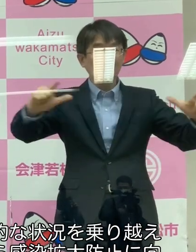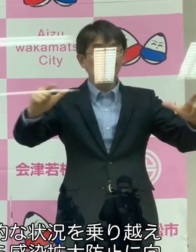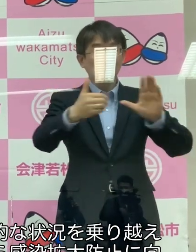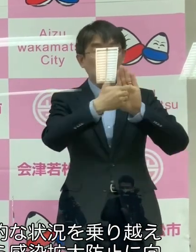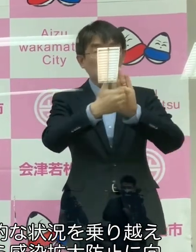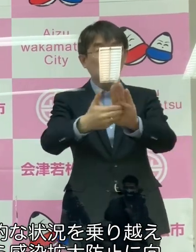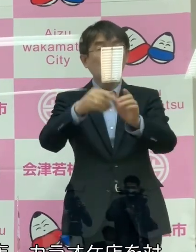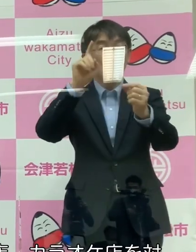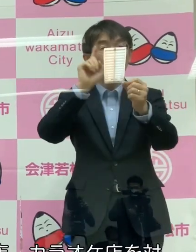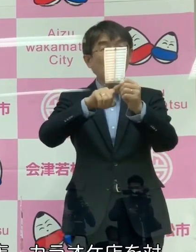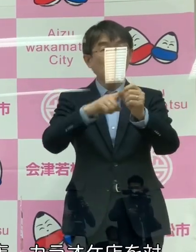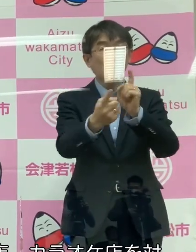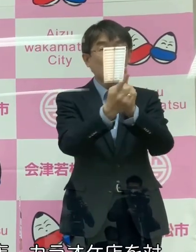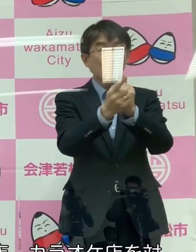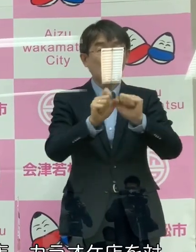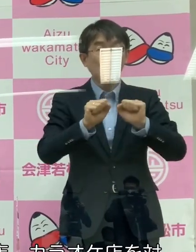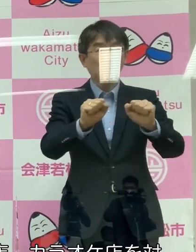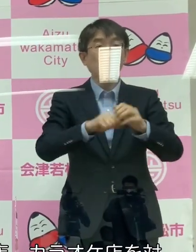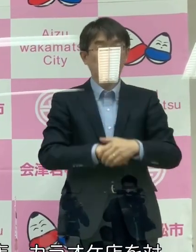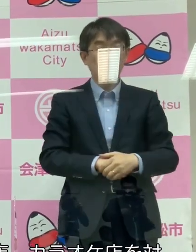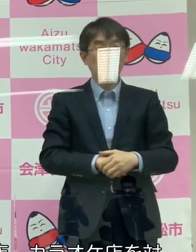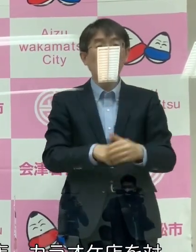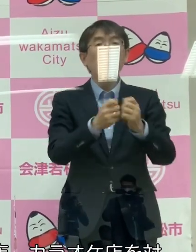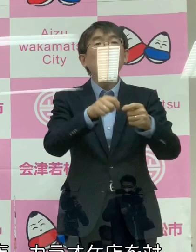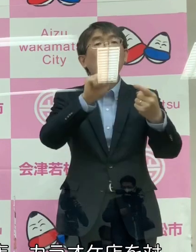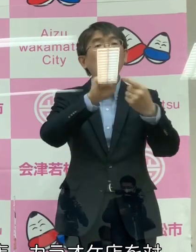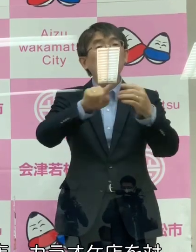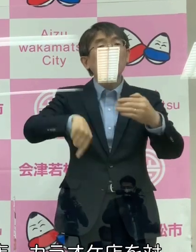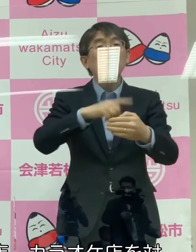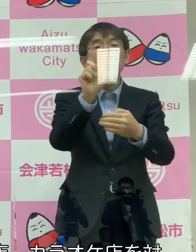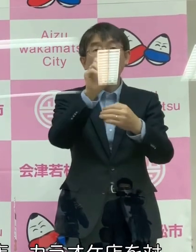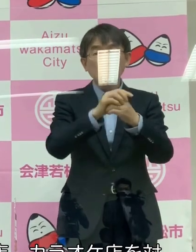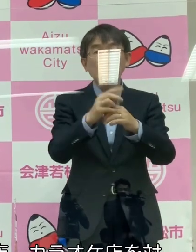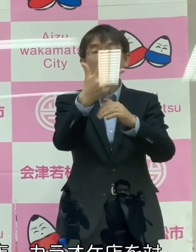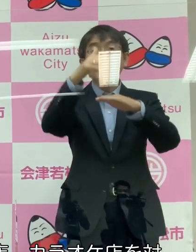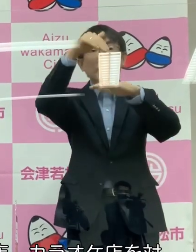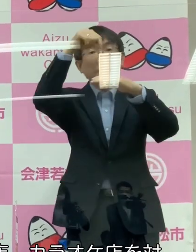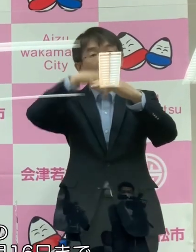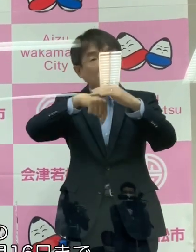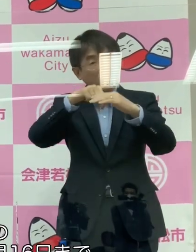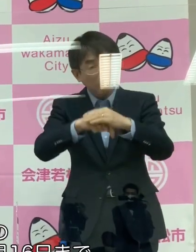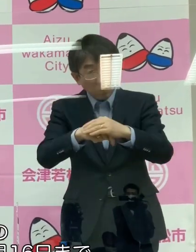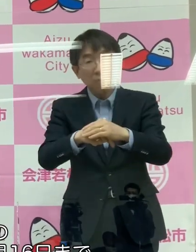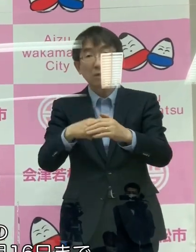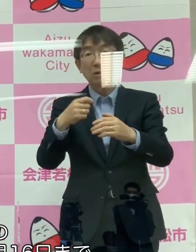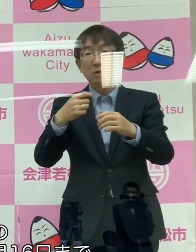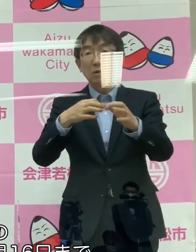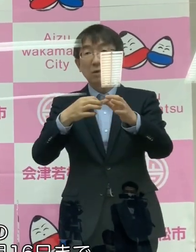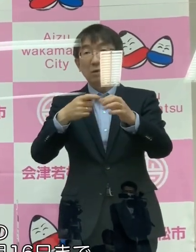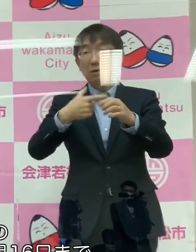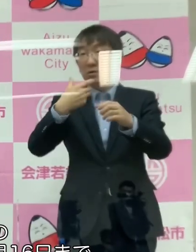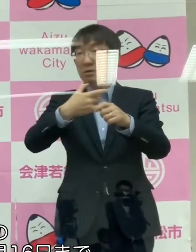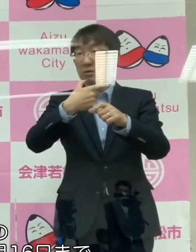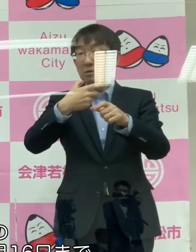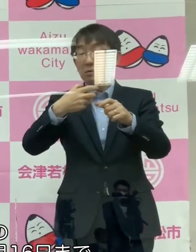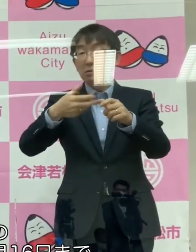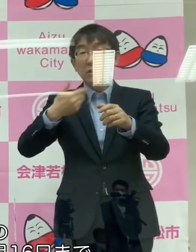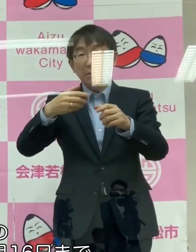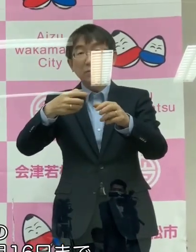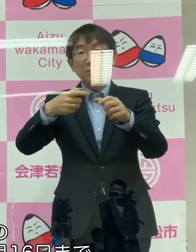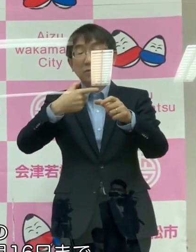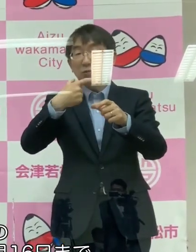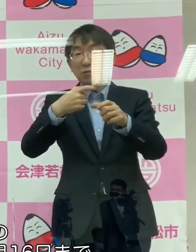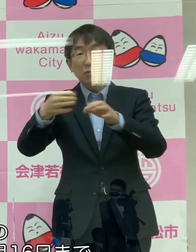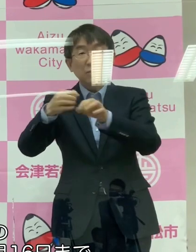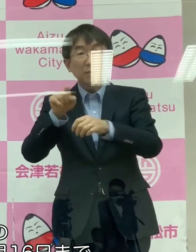施してまいります。具体的には市内の飲食店、カラオケ店を対象に 早ければこの大型